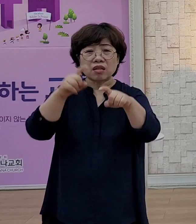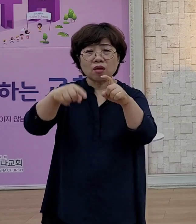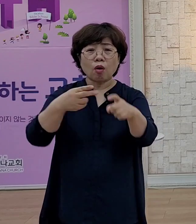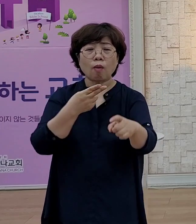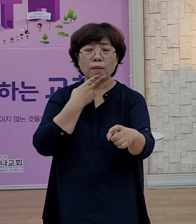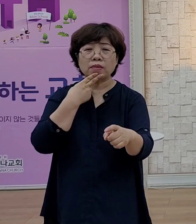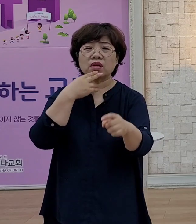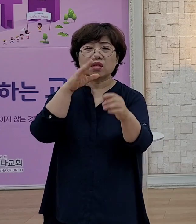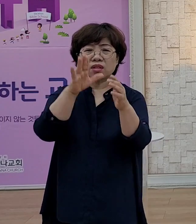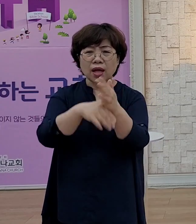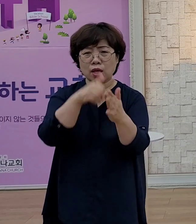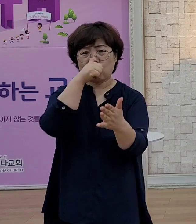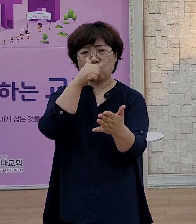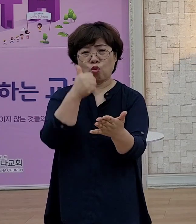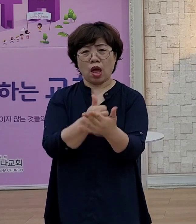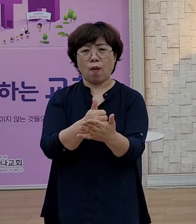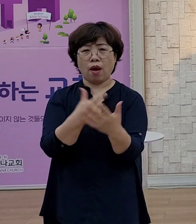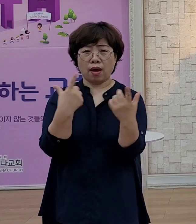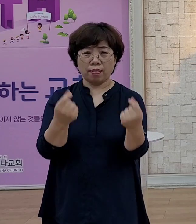죄다.